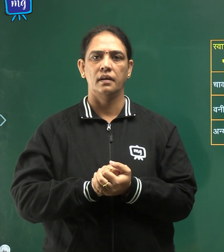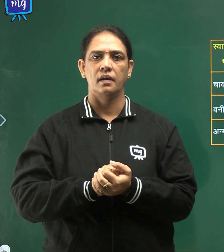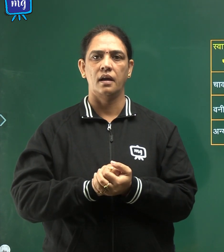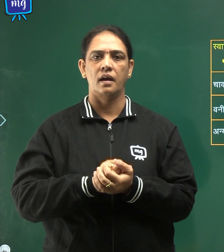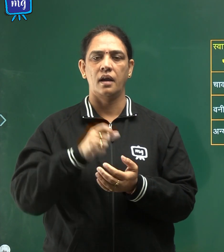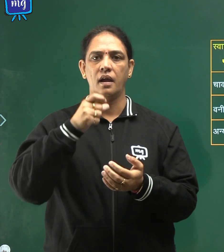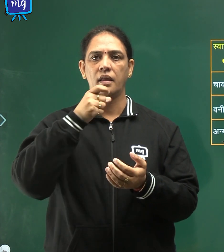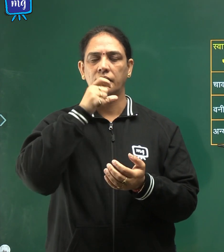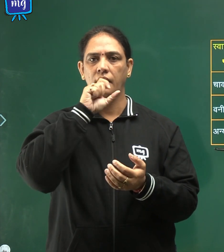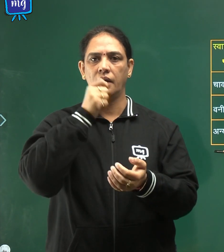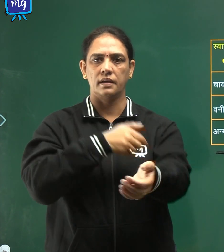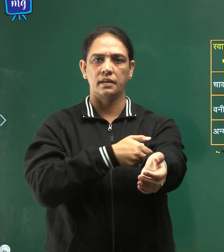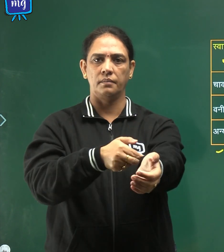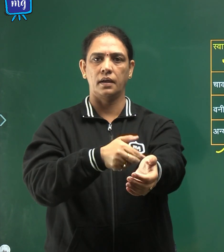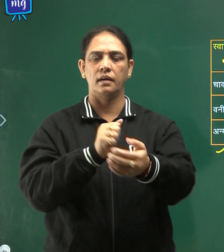वनीला